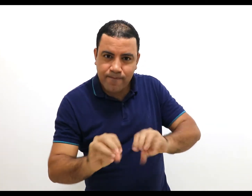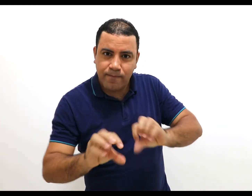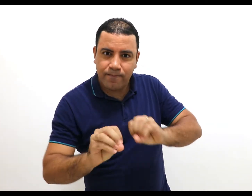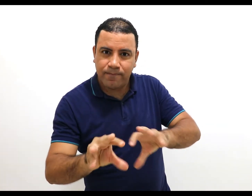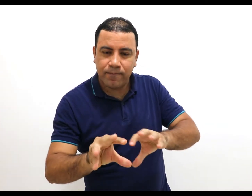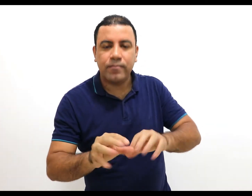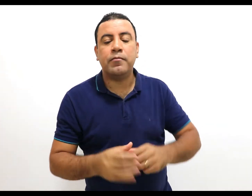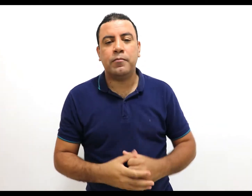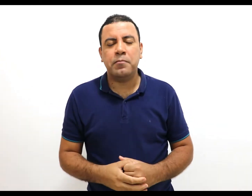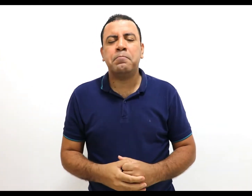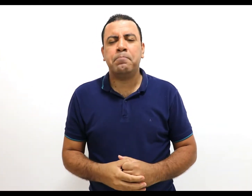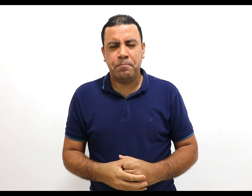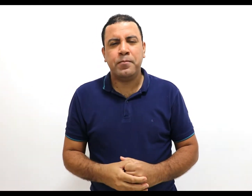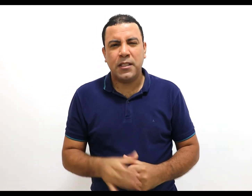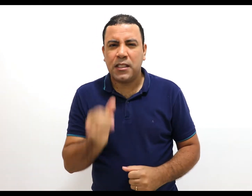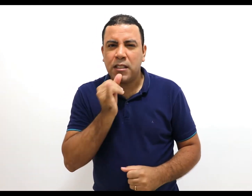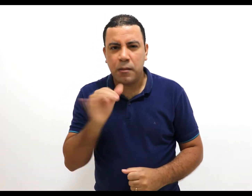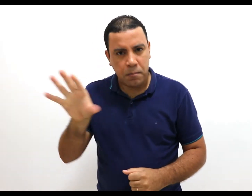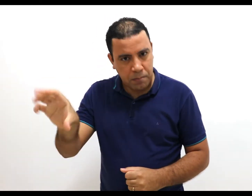o ensino de Libras.